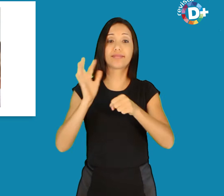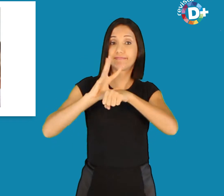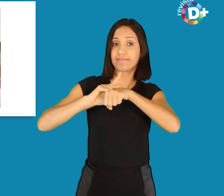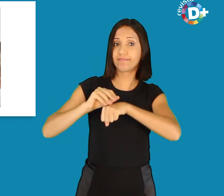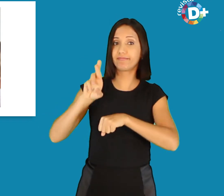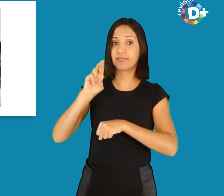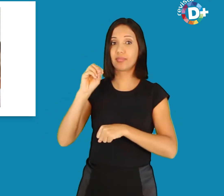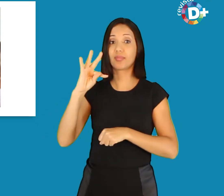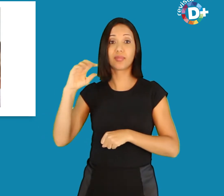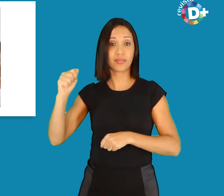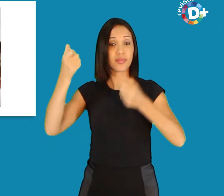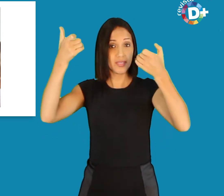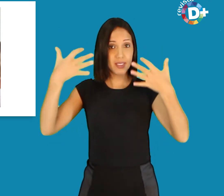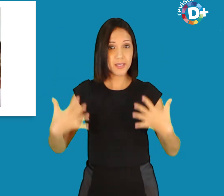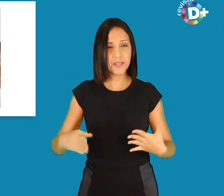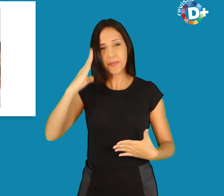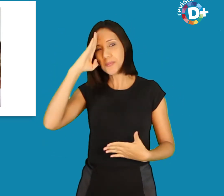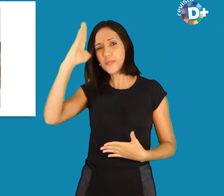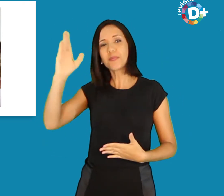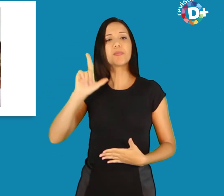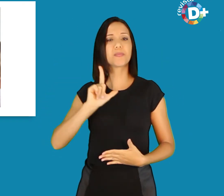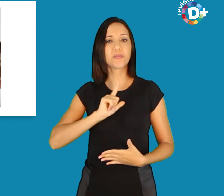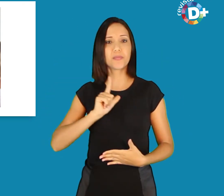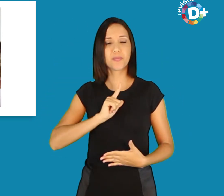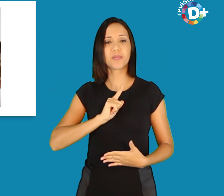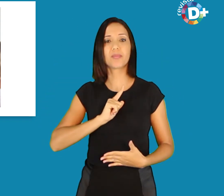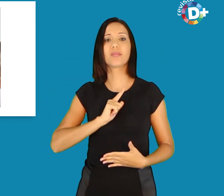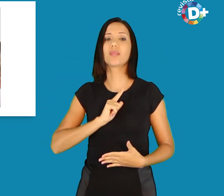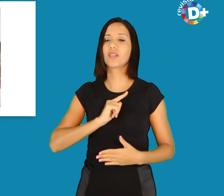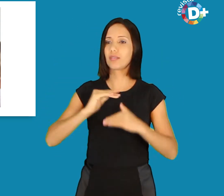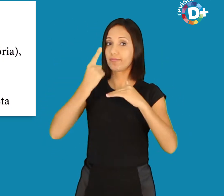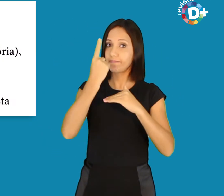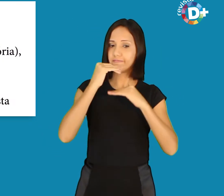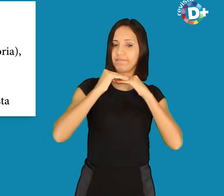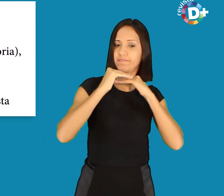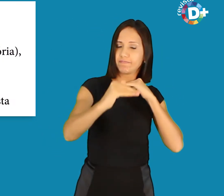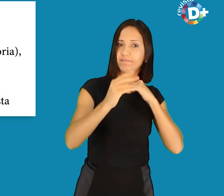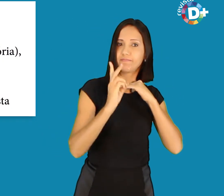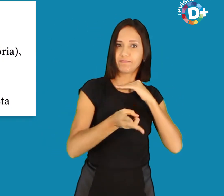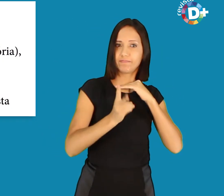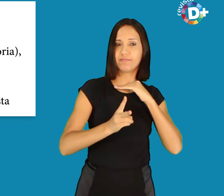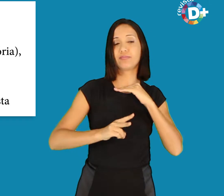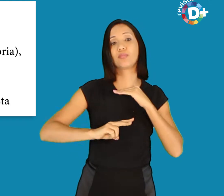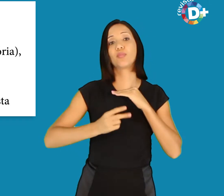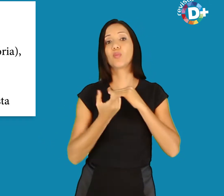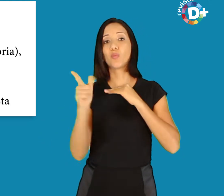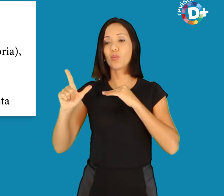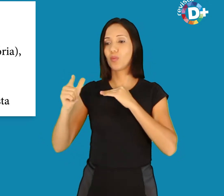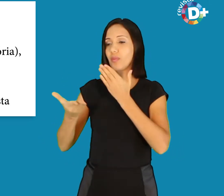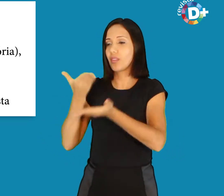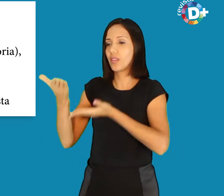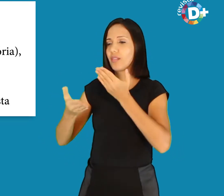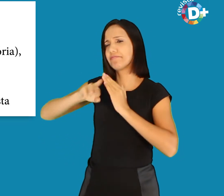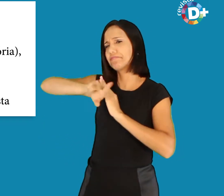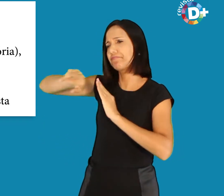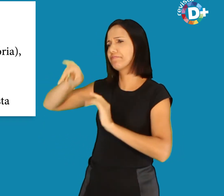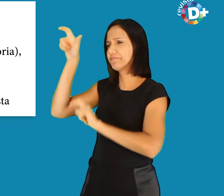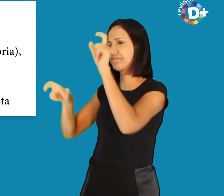o paciente também tenha o acompanhamento de um clínico-geral fisioterapeuta motora e respiratória